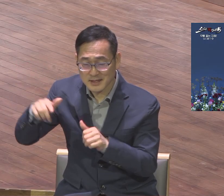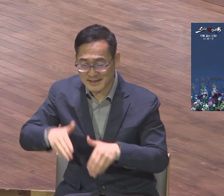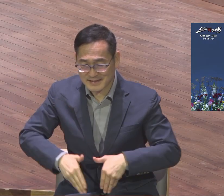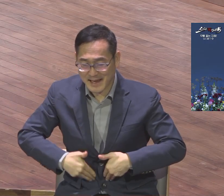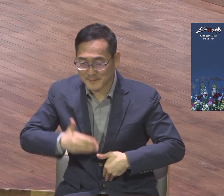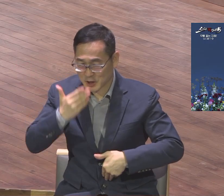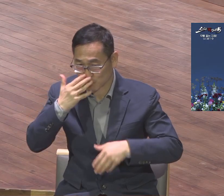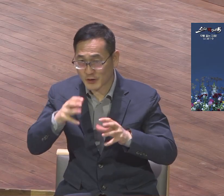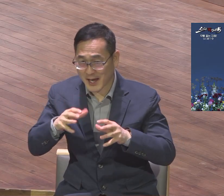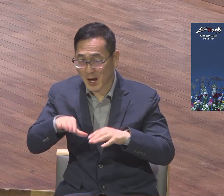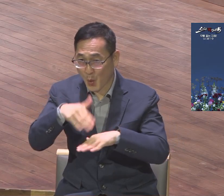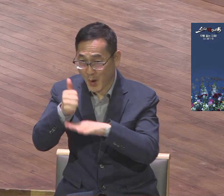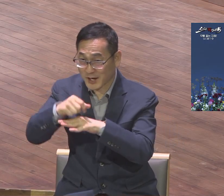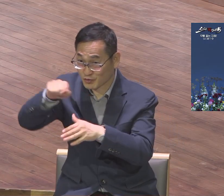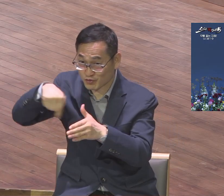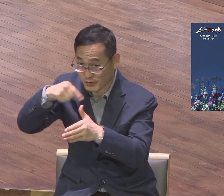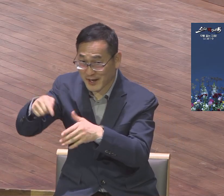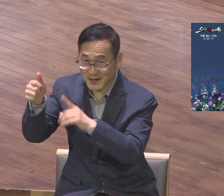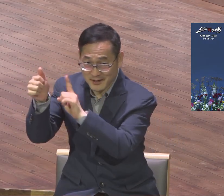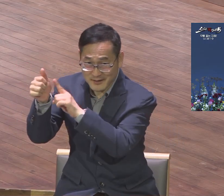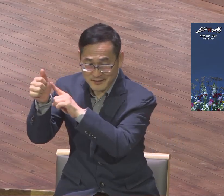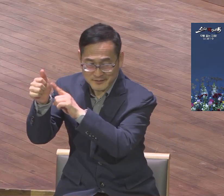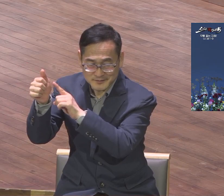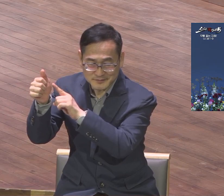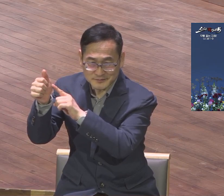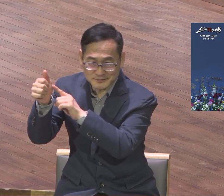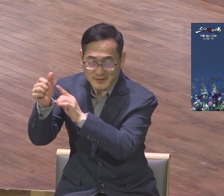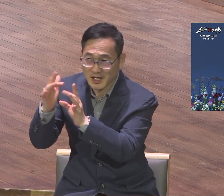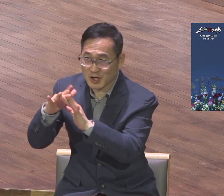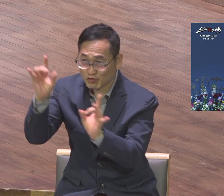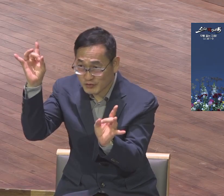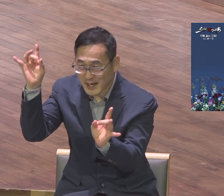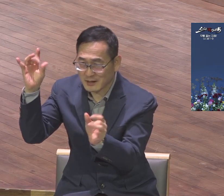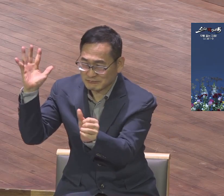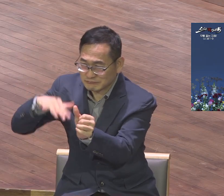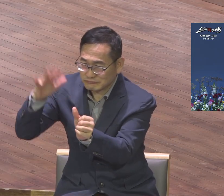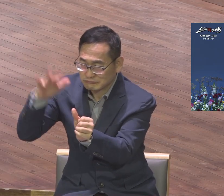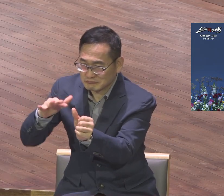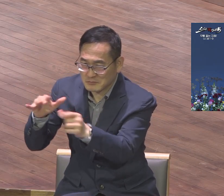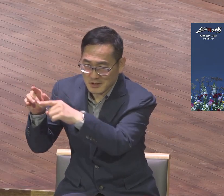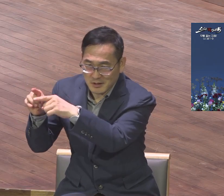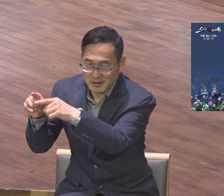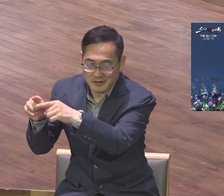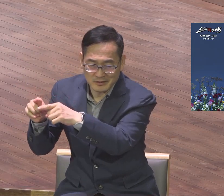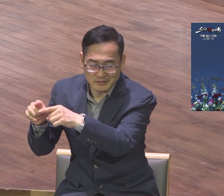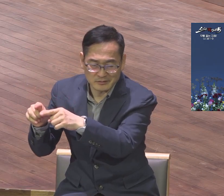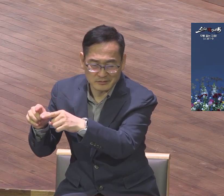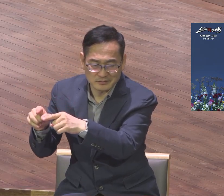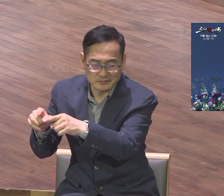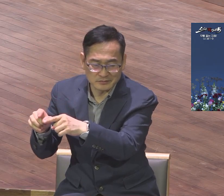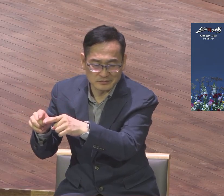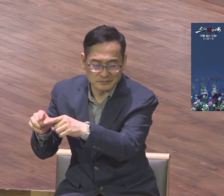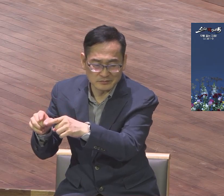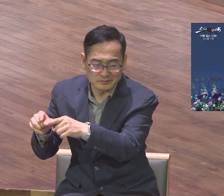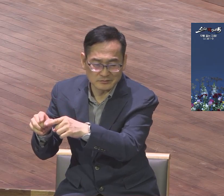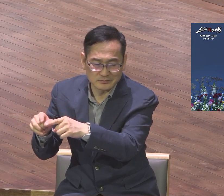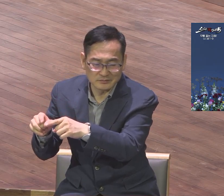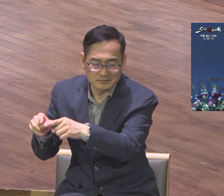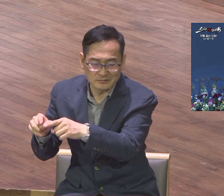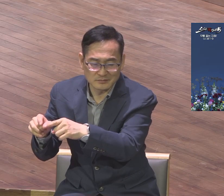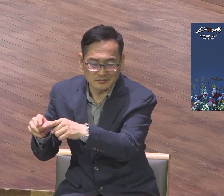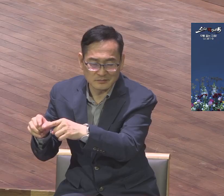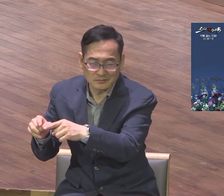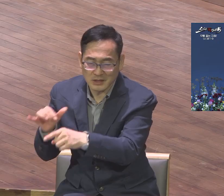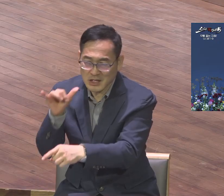남유다의 왕들 중에서 가장 우상 숭배를 깊이 했던 그런 그야말로 우상